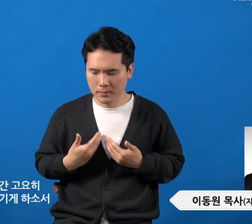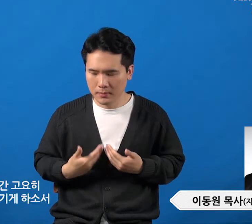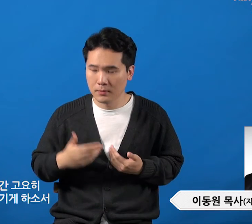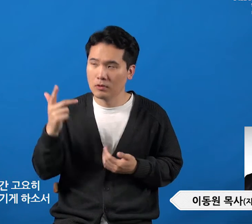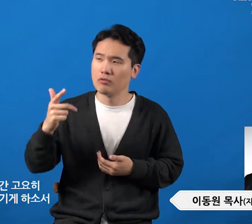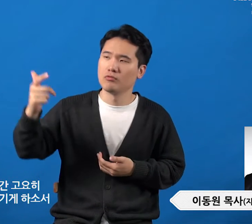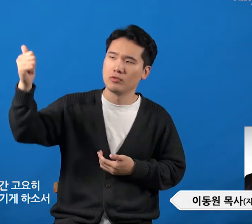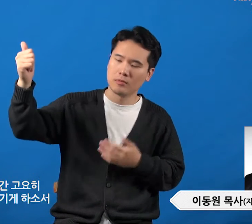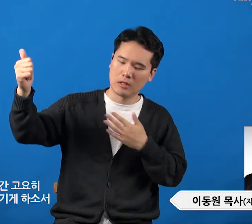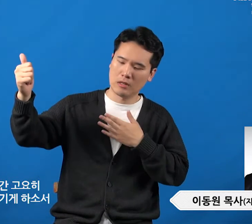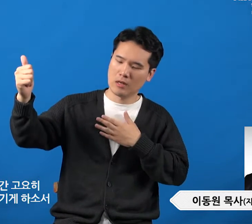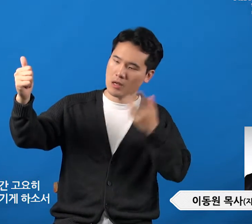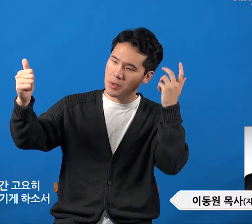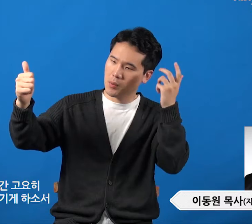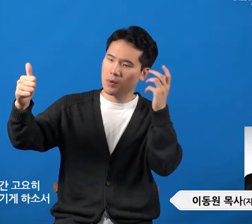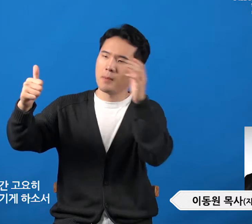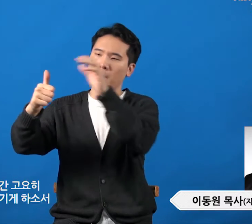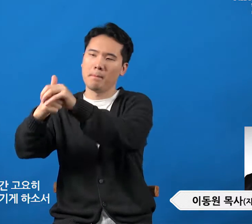맡기게 하소서.